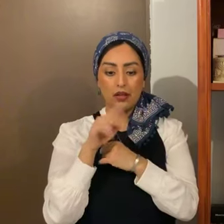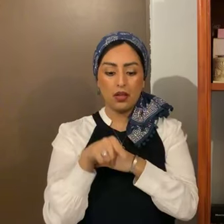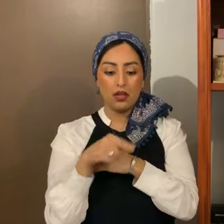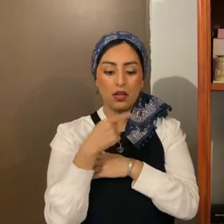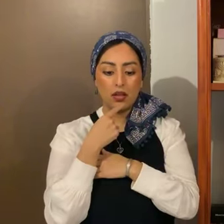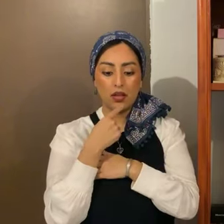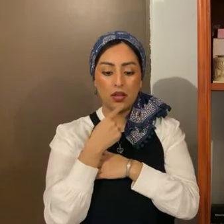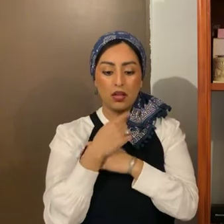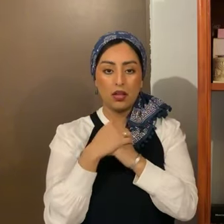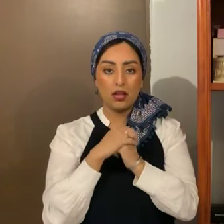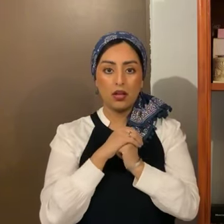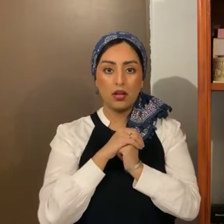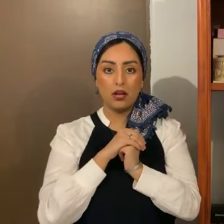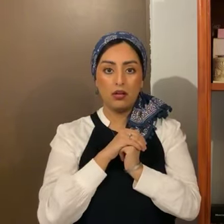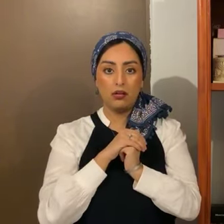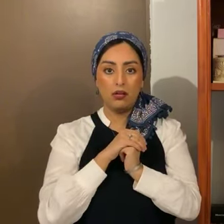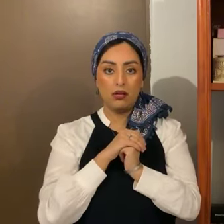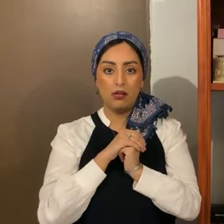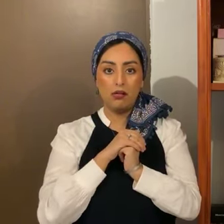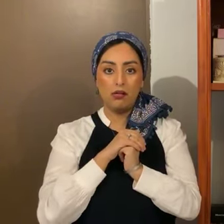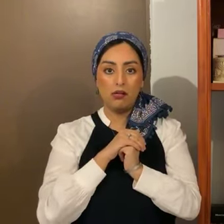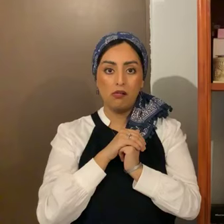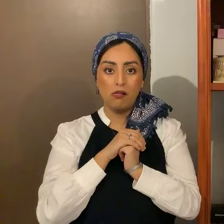lo que dice.